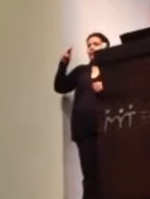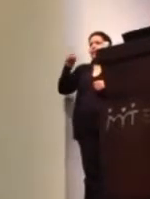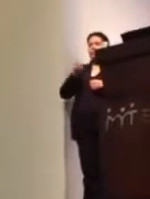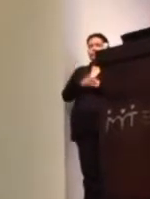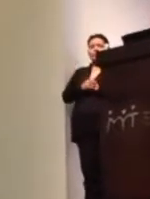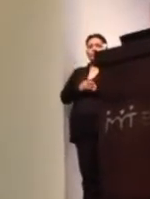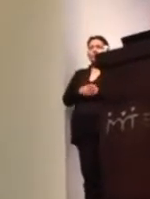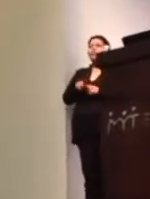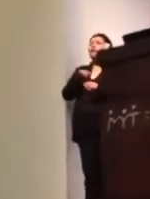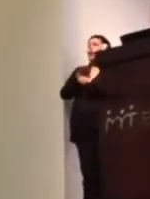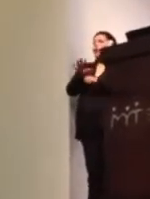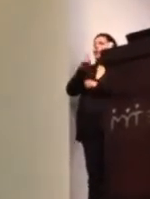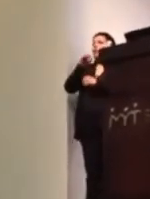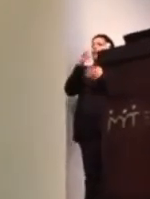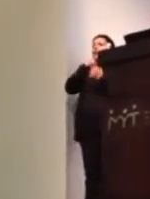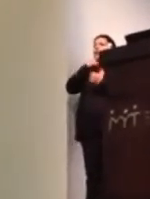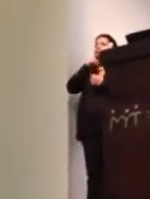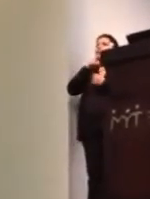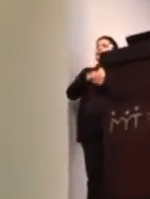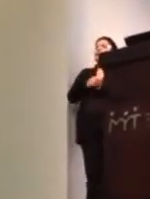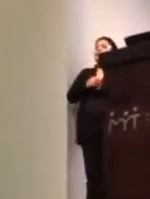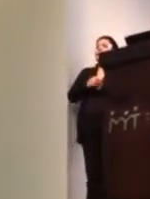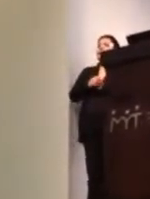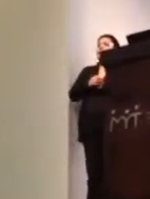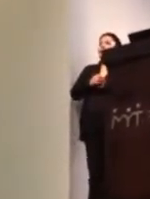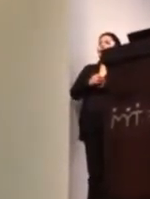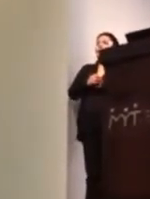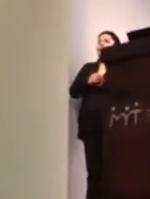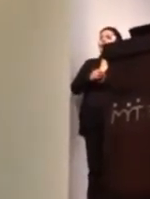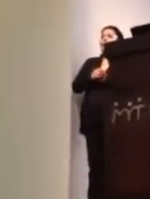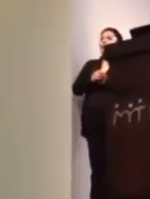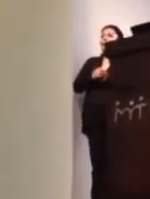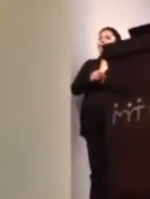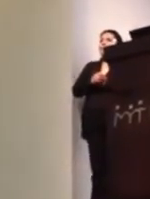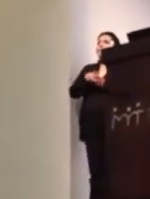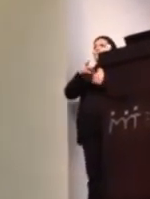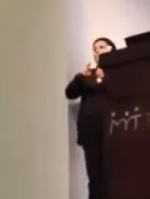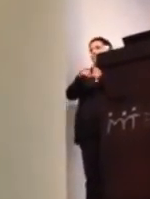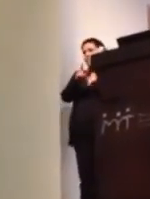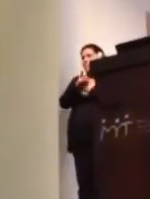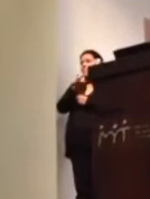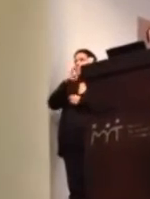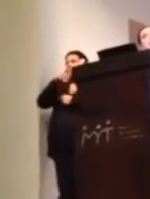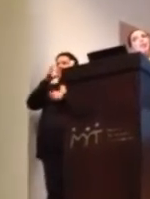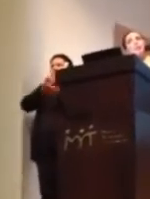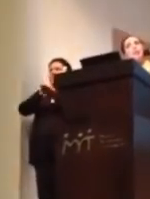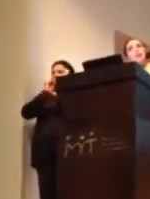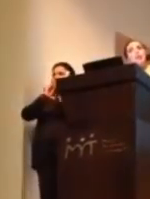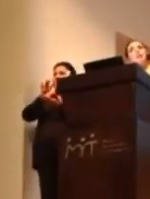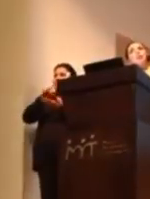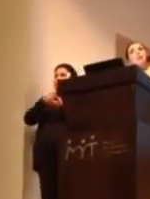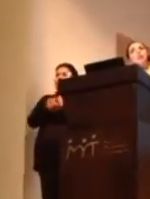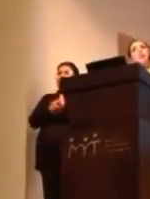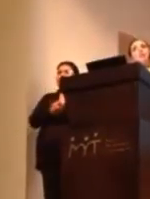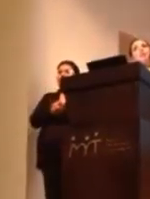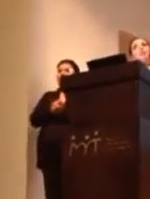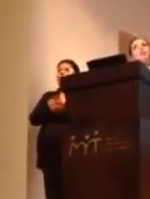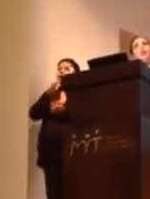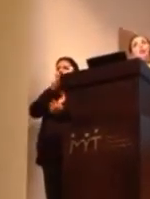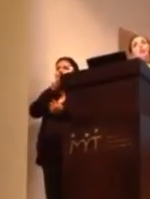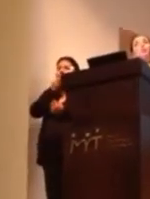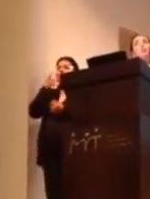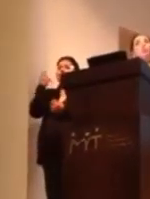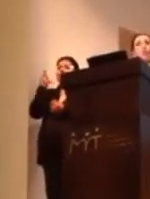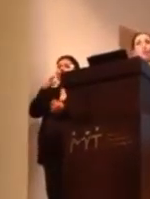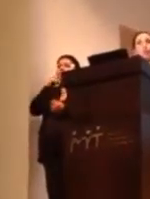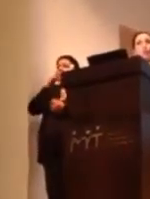¿Cómo los puedes determinar así rápidamente de un problema de aprendizaje, una discapacidad intelectual, etcétera? Son niños